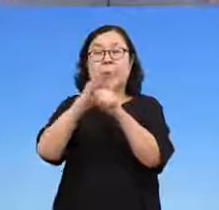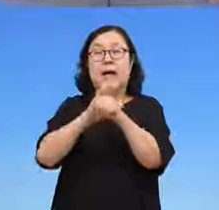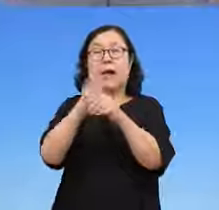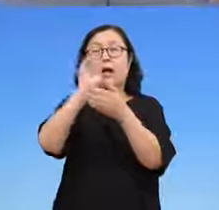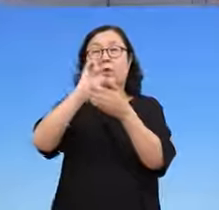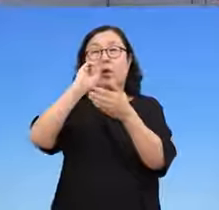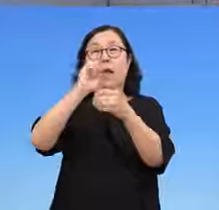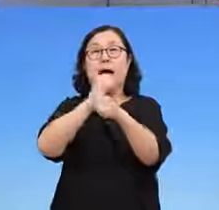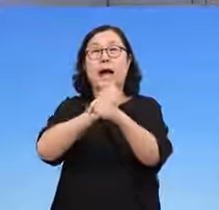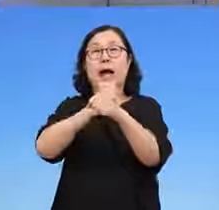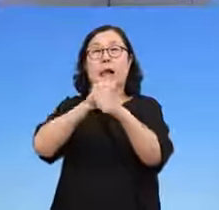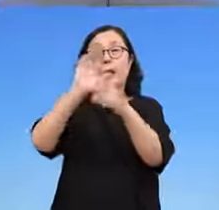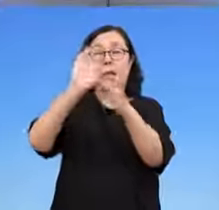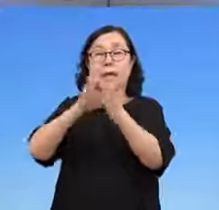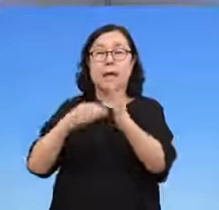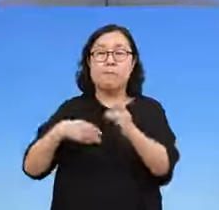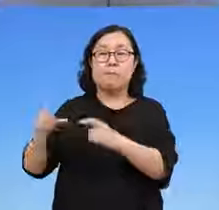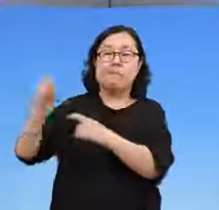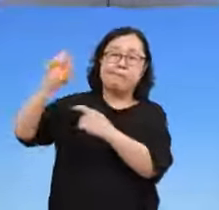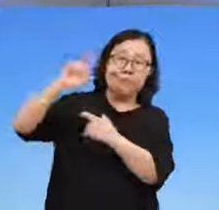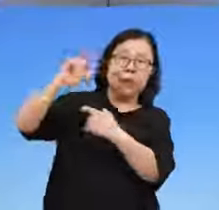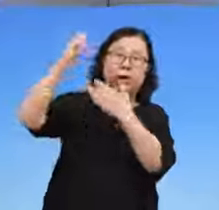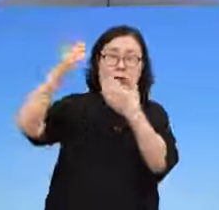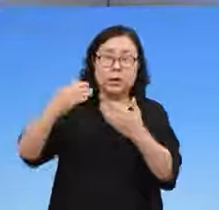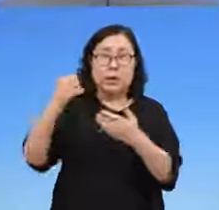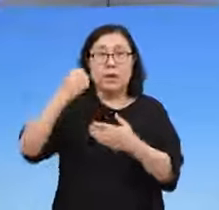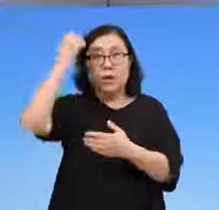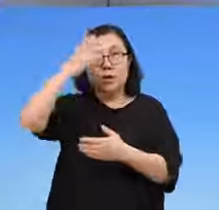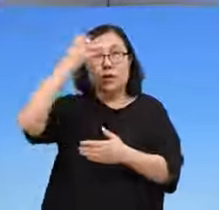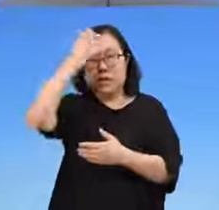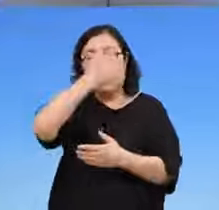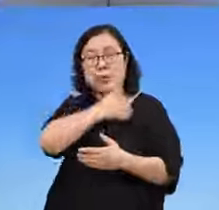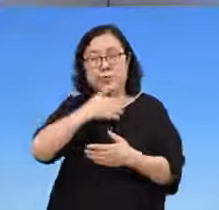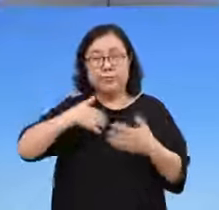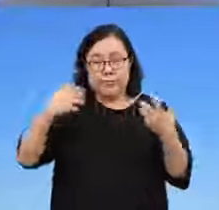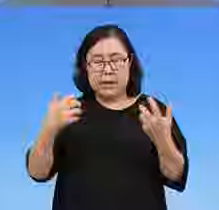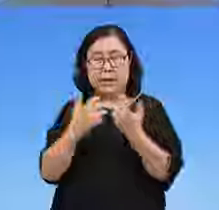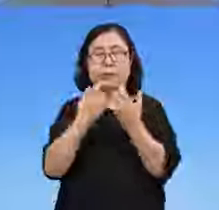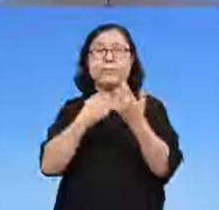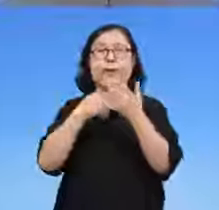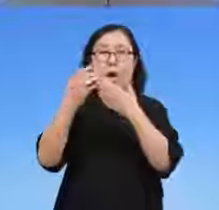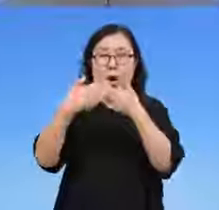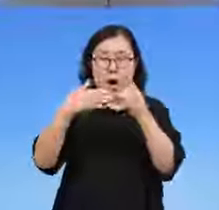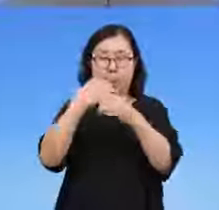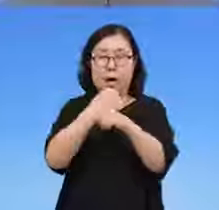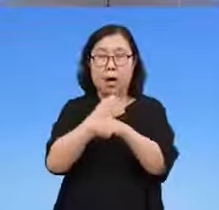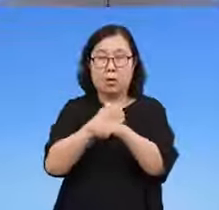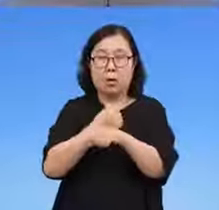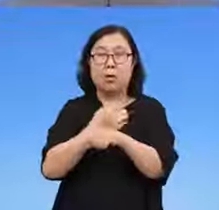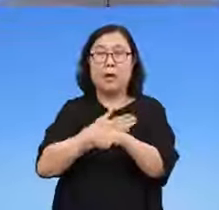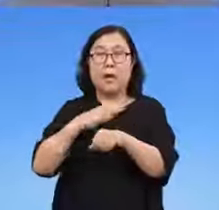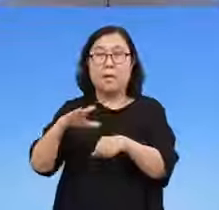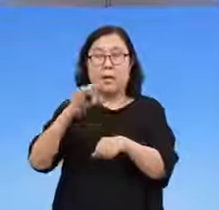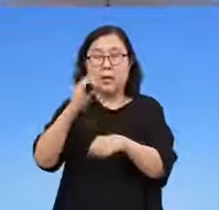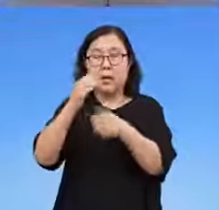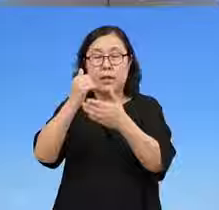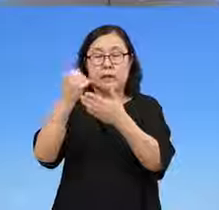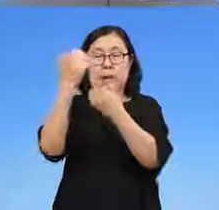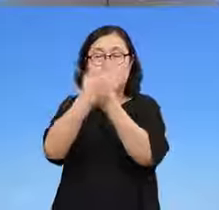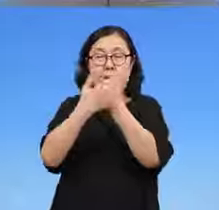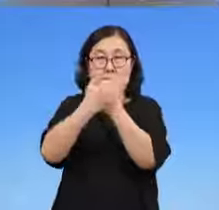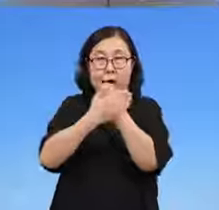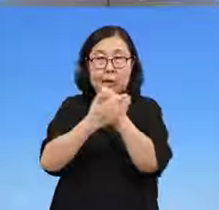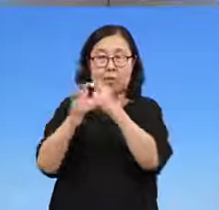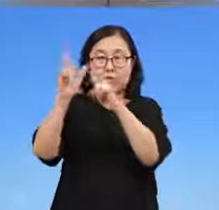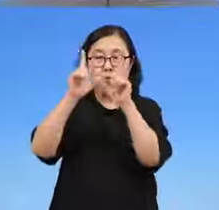사랑을 노래할 때 이 시간 부어주시는 성령님의 충만하심을 경험하시고요. 그리고 내가 먼저 그런 하나님의